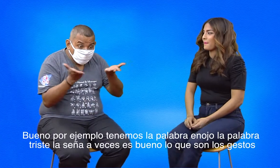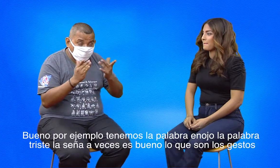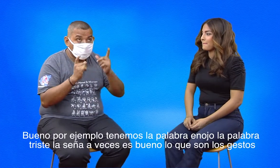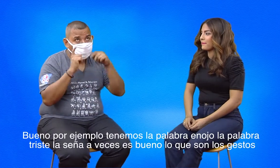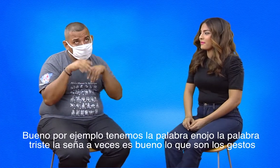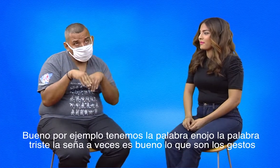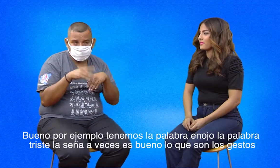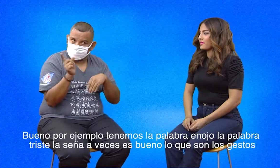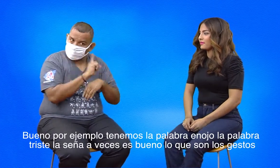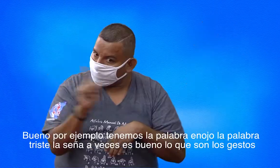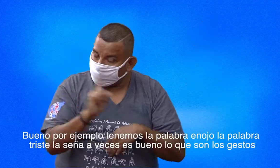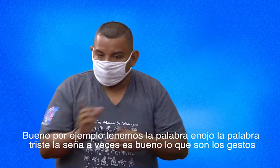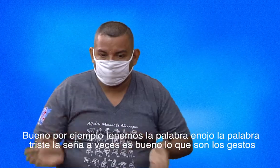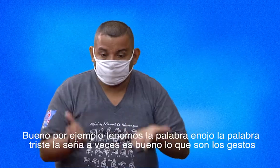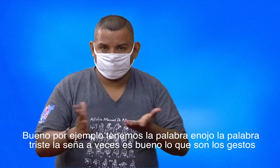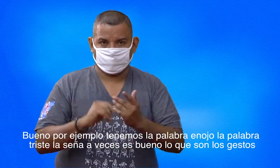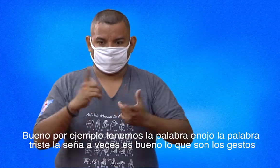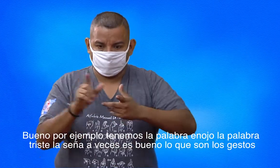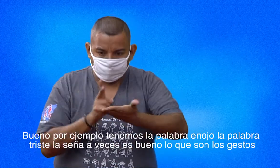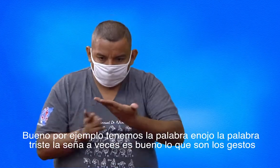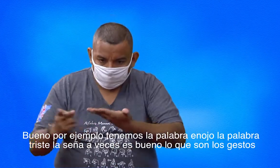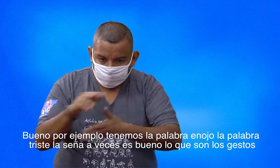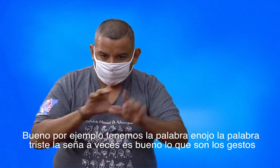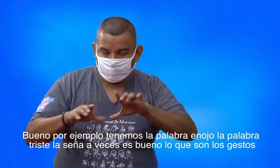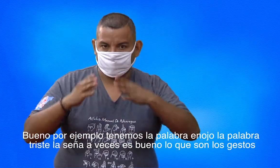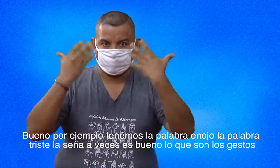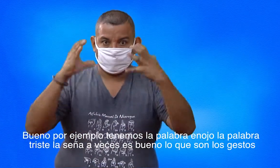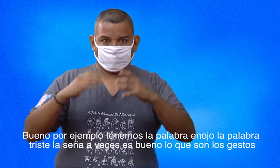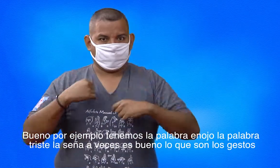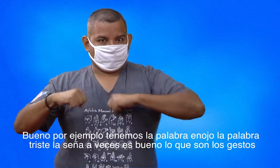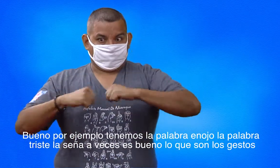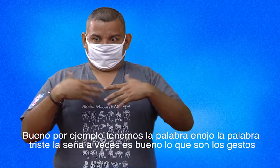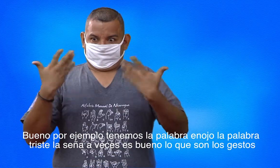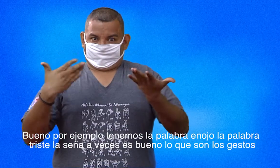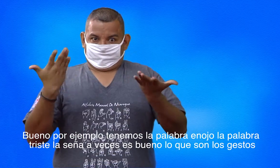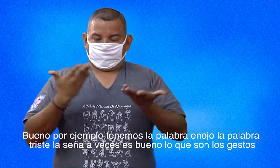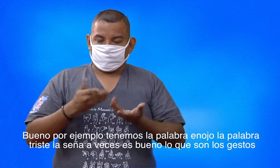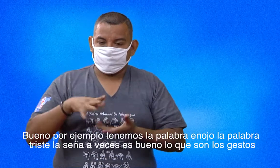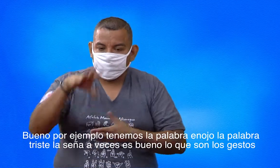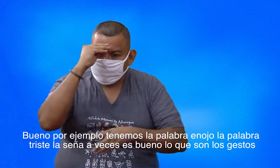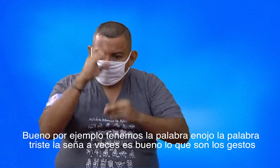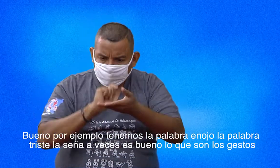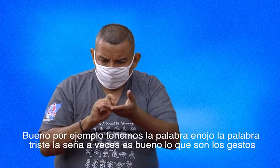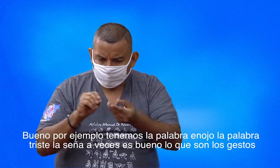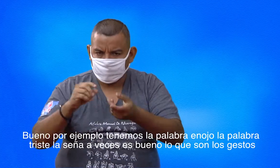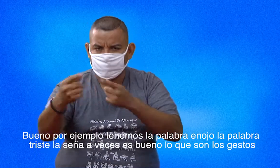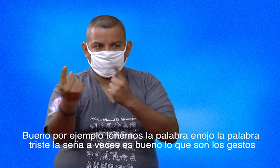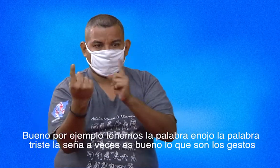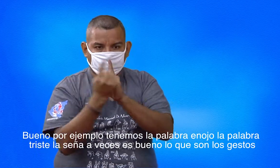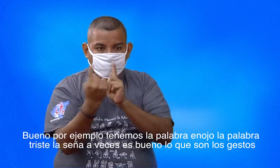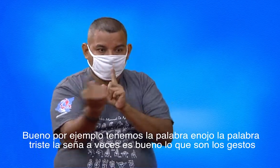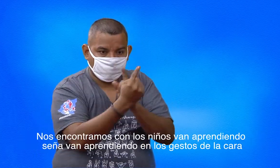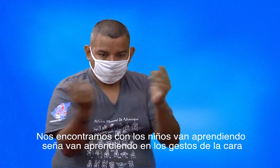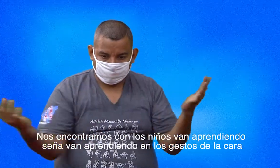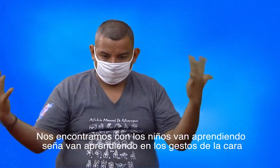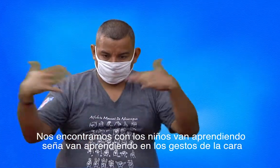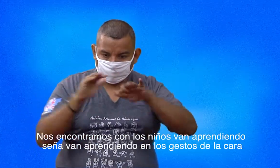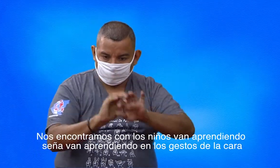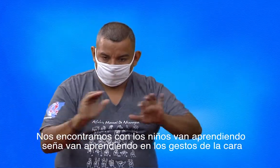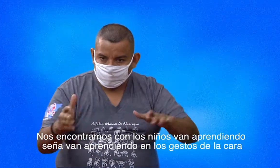ejemplo, tenemos la palabra enojo, la palabra triste, la seña. A veces es bueno lo que son los gestos. Nos